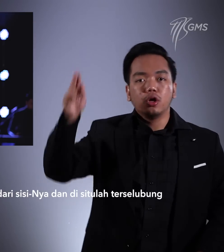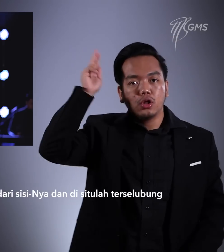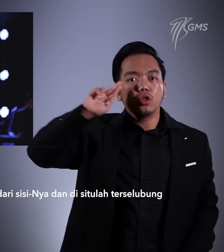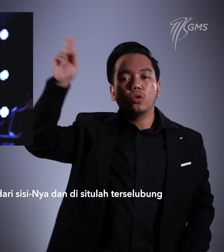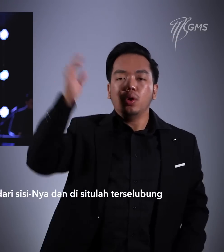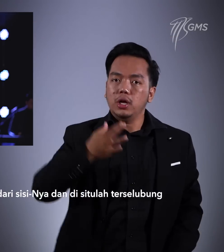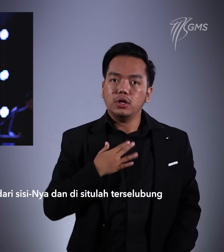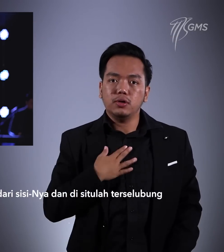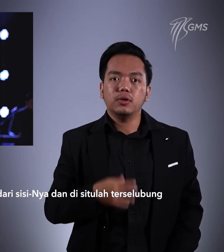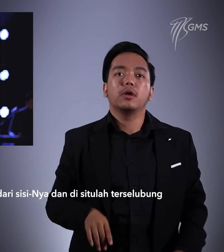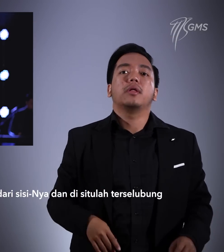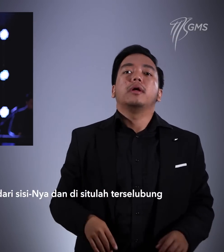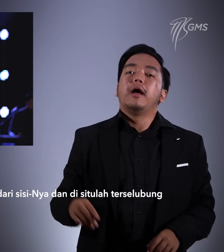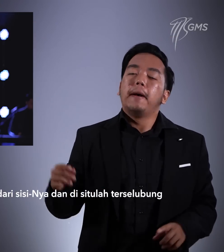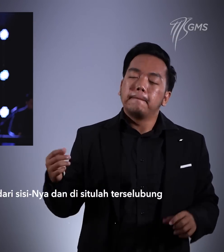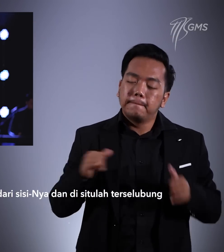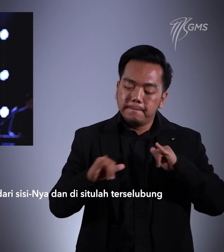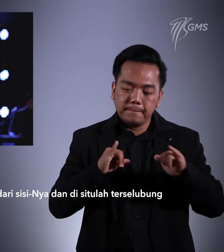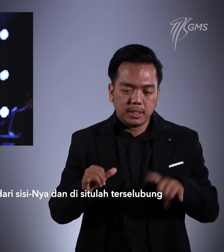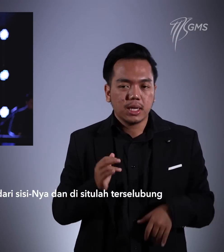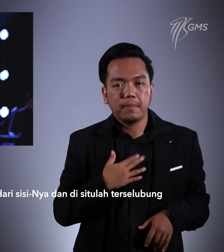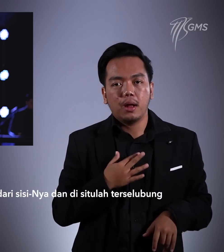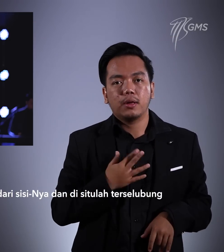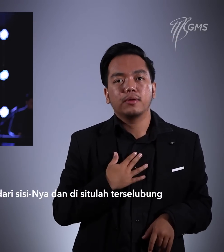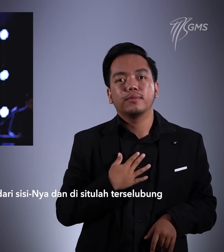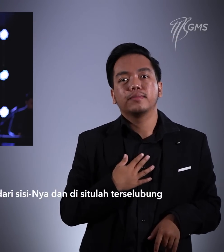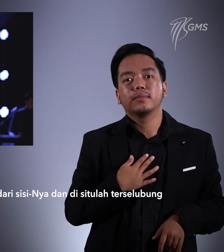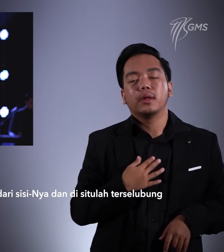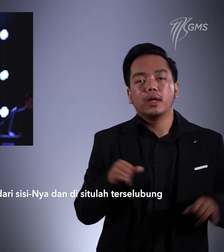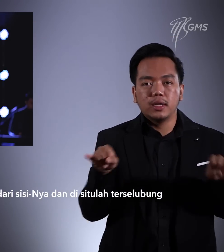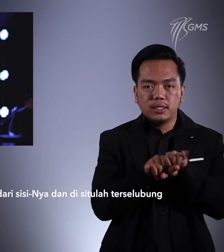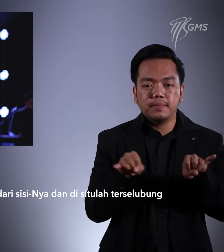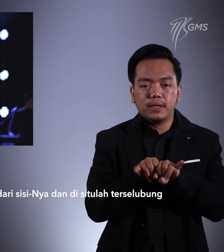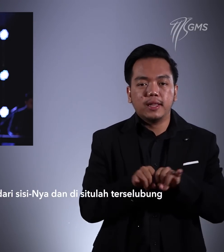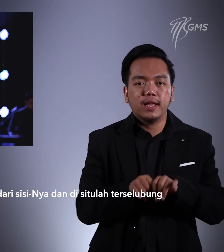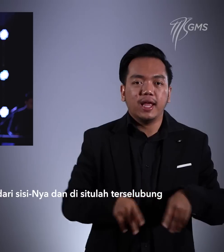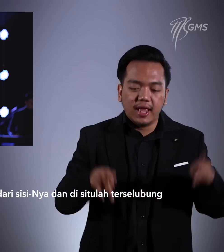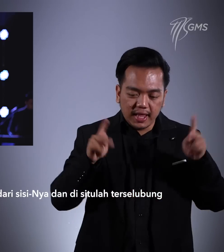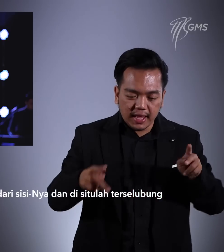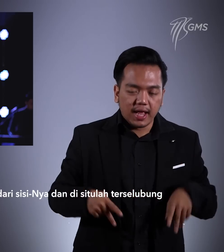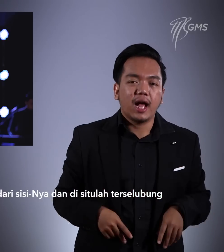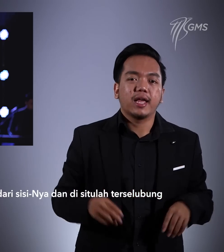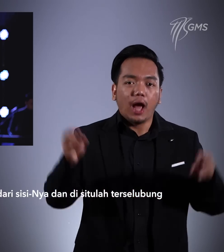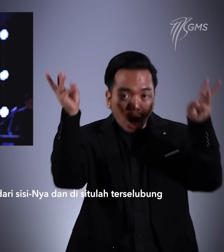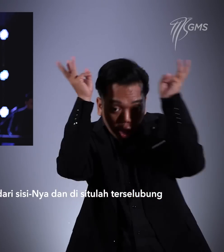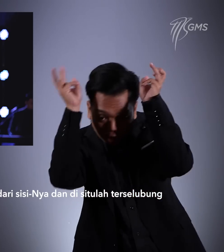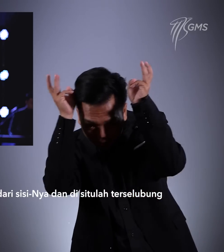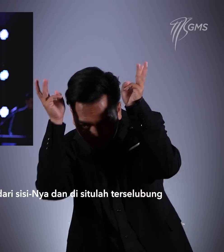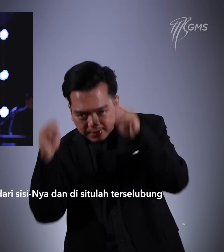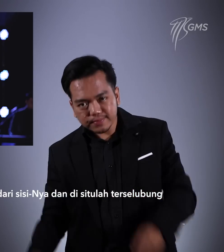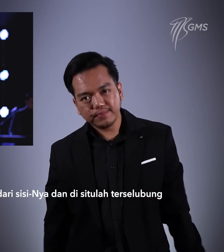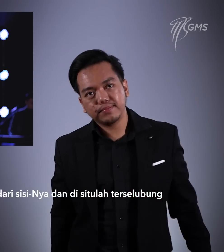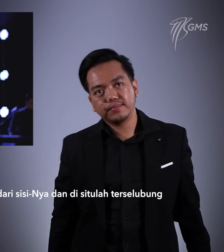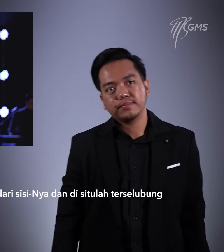denganku. Aku akan berjejak di atas kaki-kakiku seperti kaki rusa. Dan akan berada di dalam ketinggian-ketinggian,